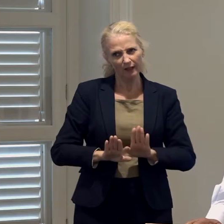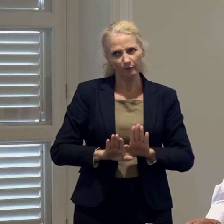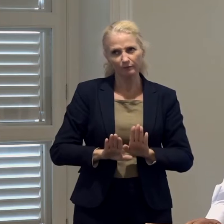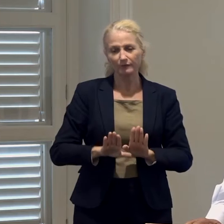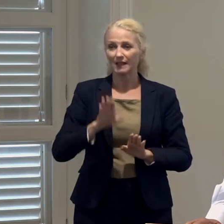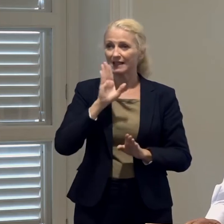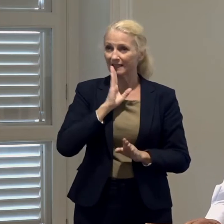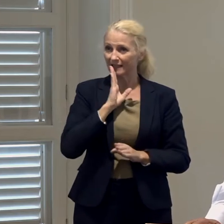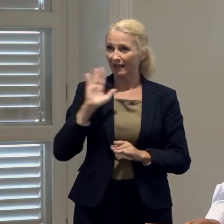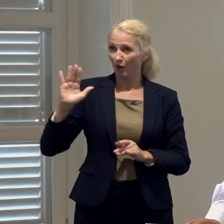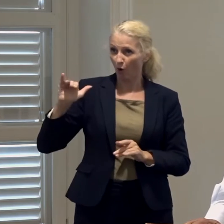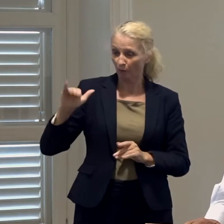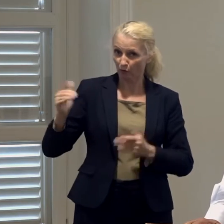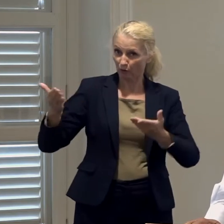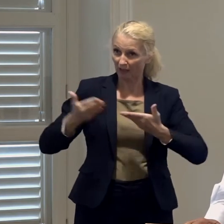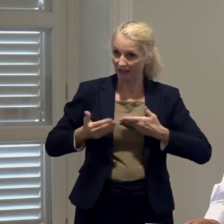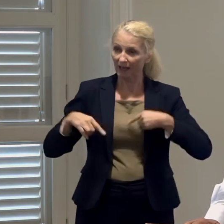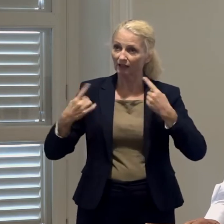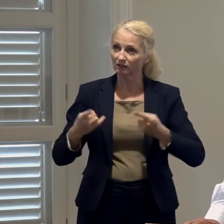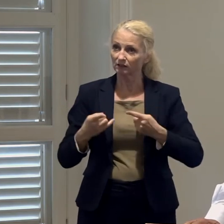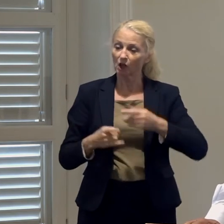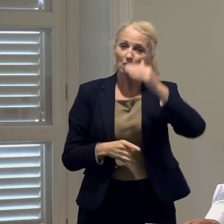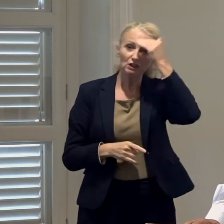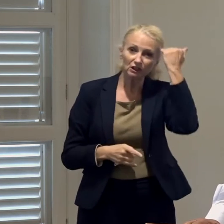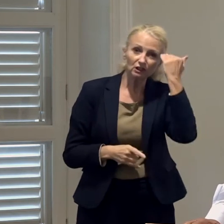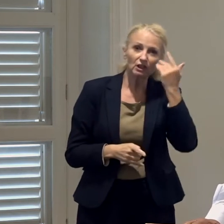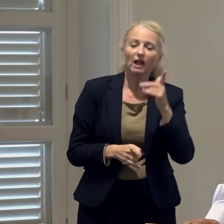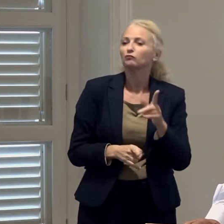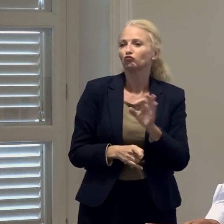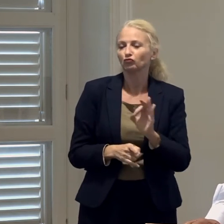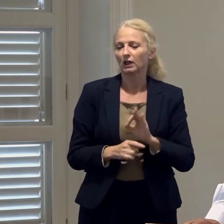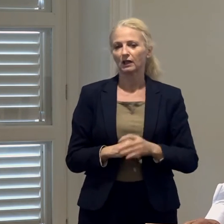de Omicron-variant besmet raken.